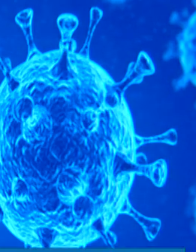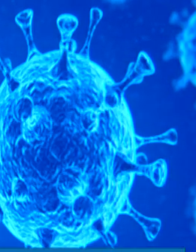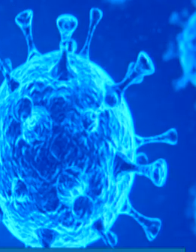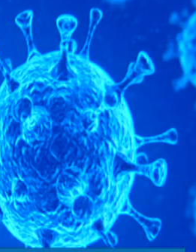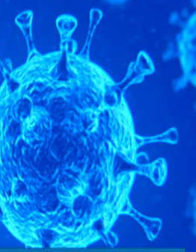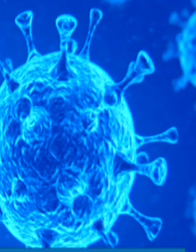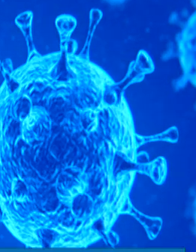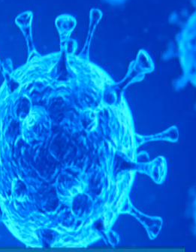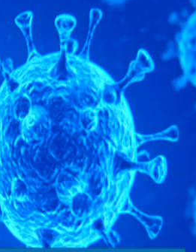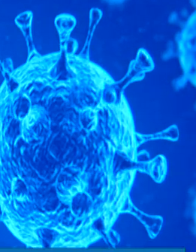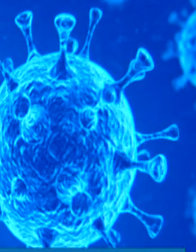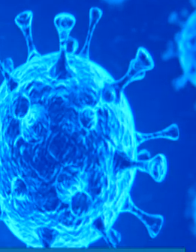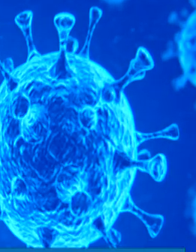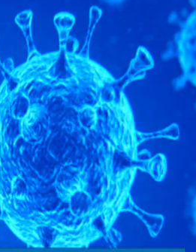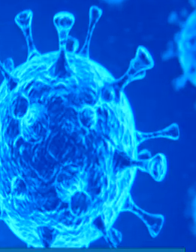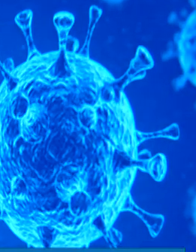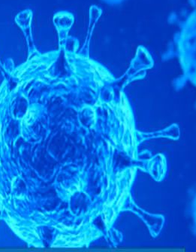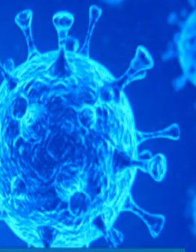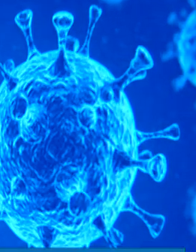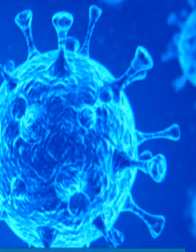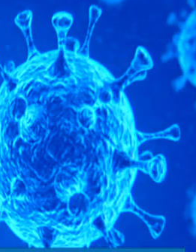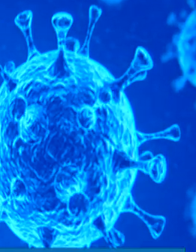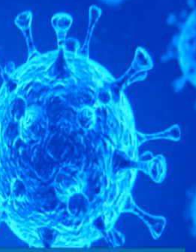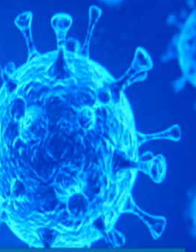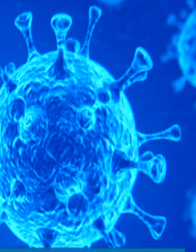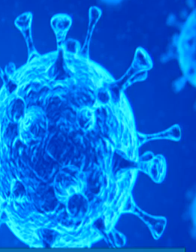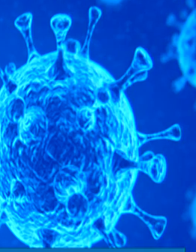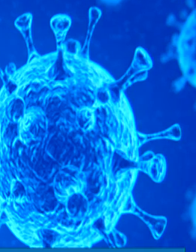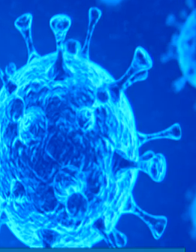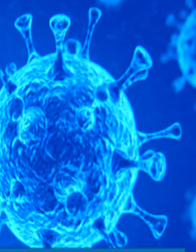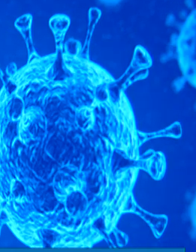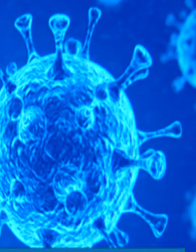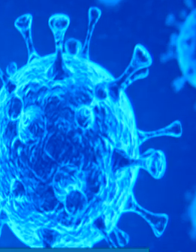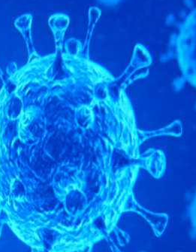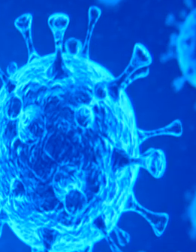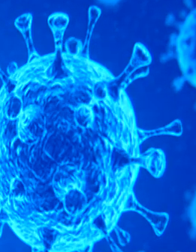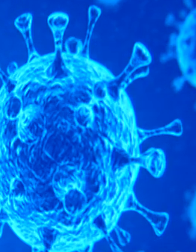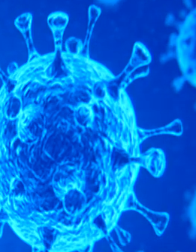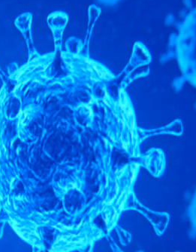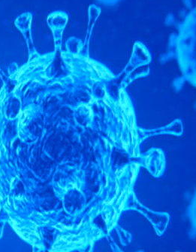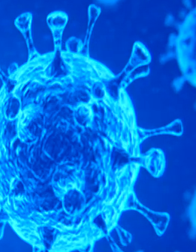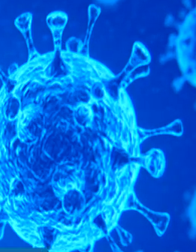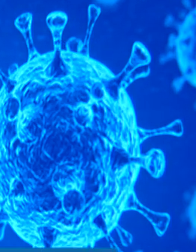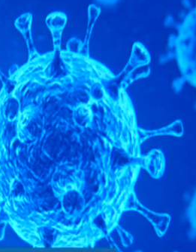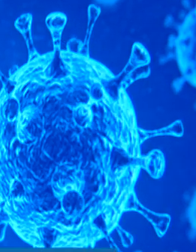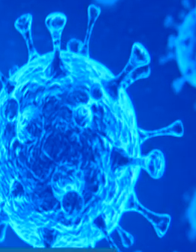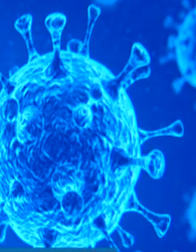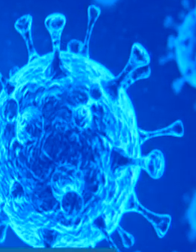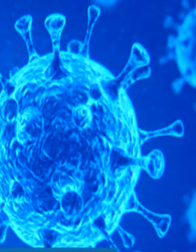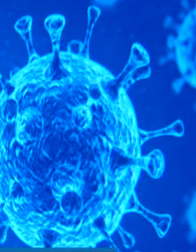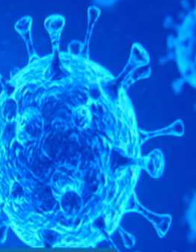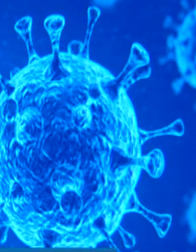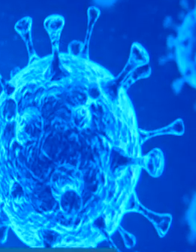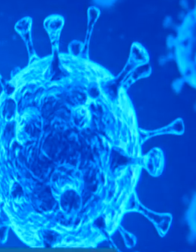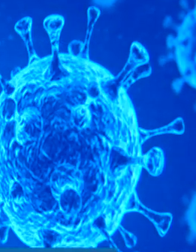E Cabo Verde registrou uma redução significativa de infecções por Covid nos últimos 14 dias e os indicadores apontam para uma evolução positiva